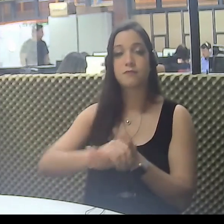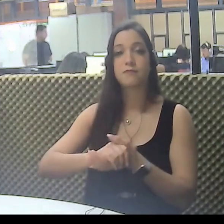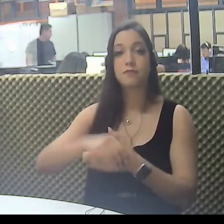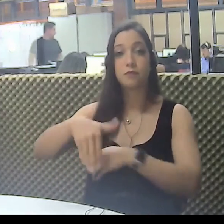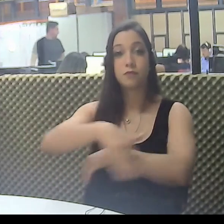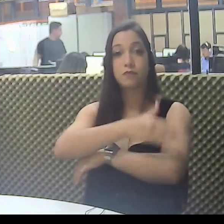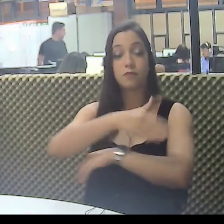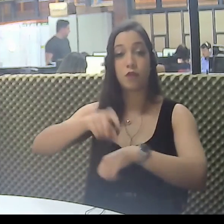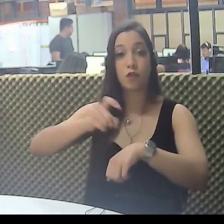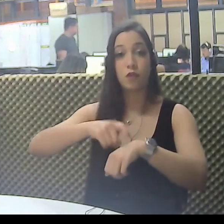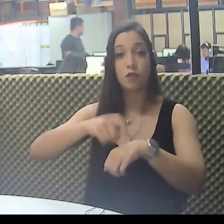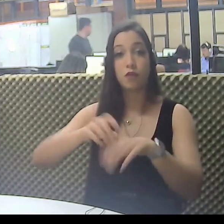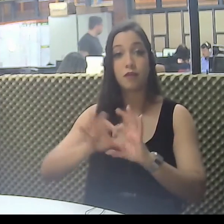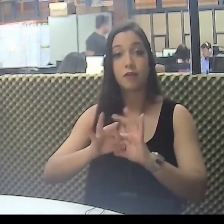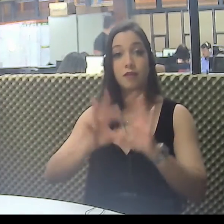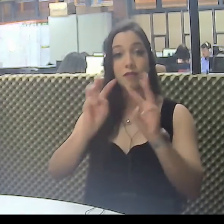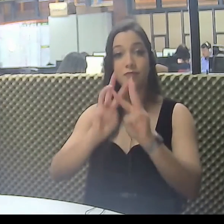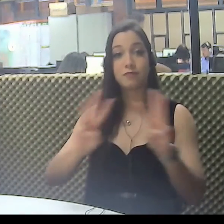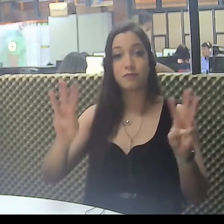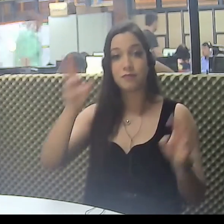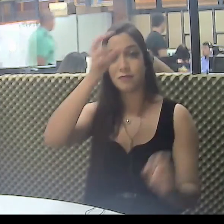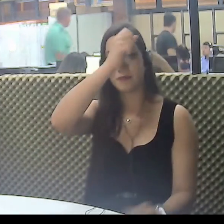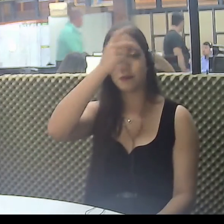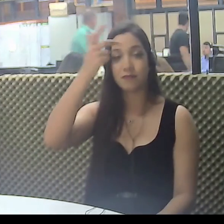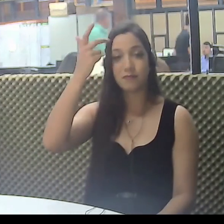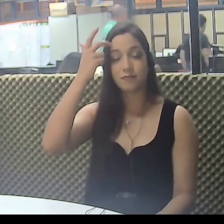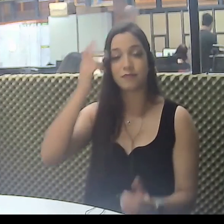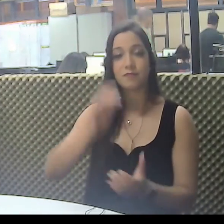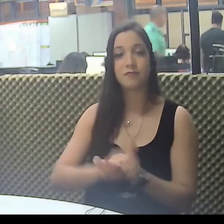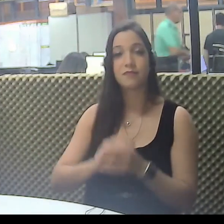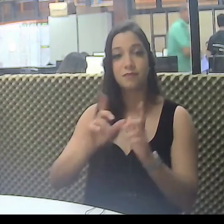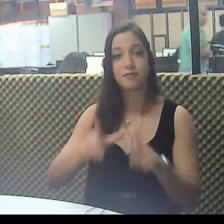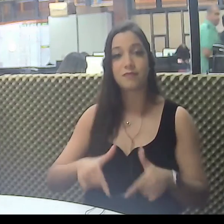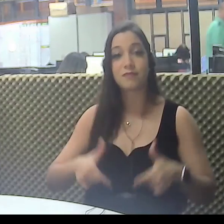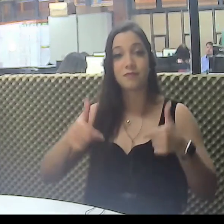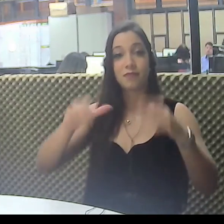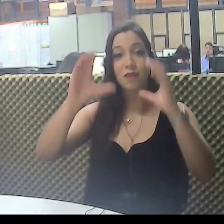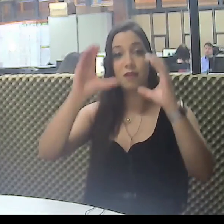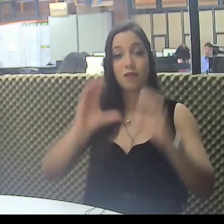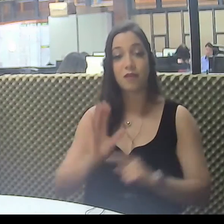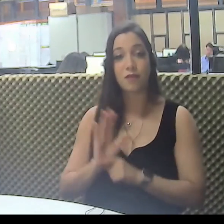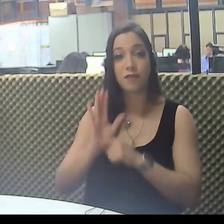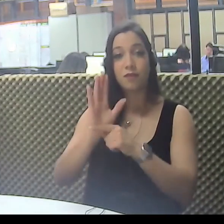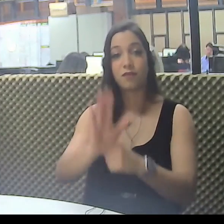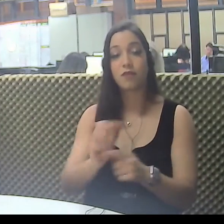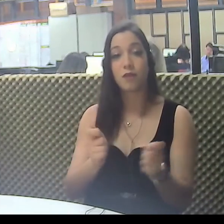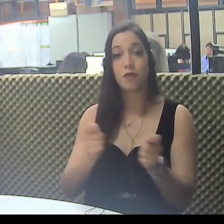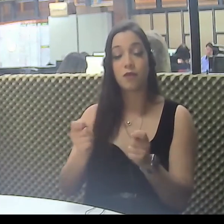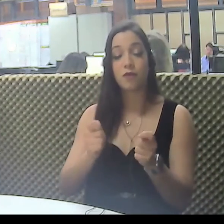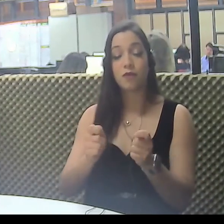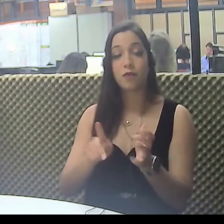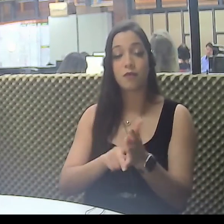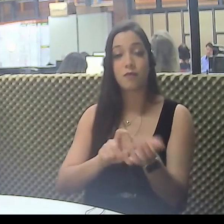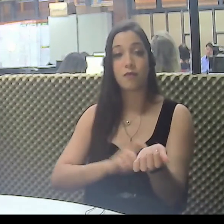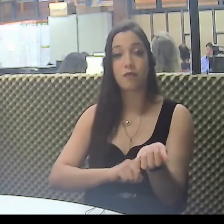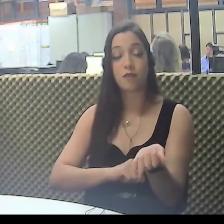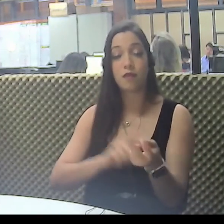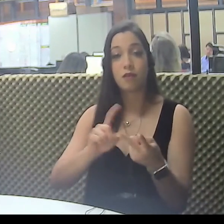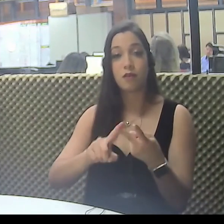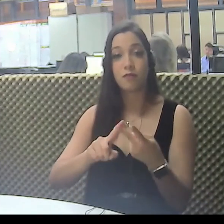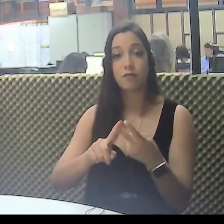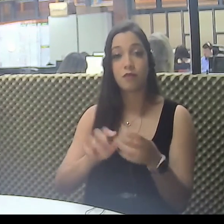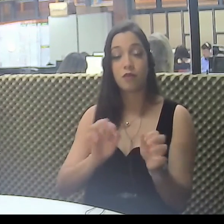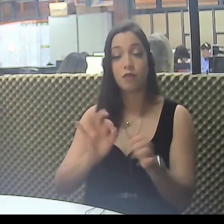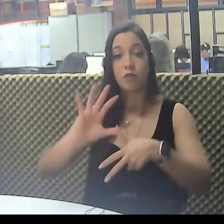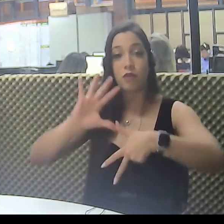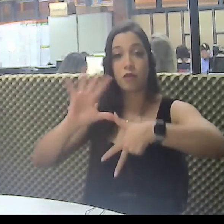e horários já estão no portal da Prefeitura. A ação é coordenada pelo Programa de Controle da Raiva do Centro de Controle